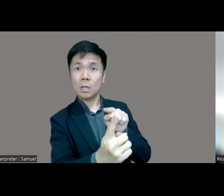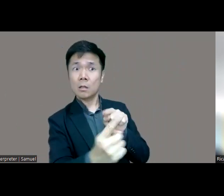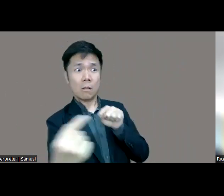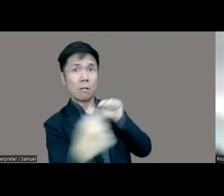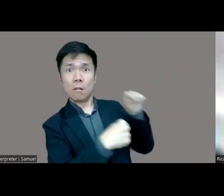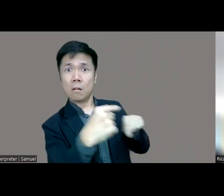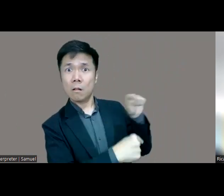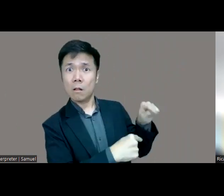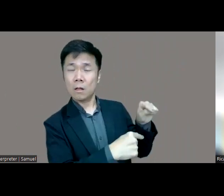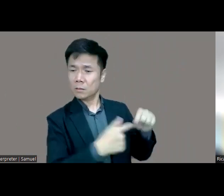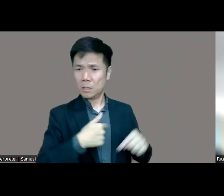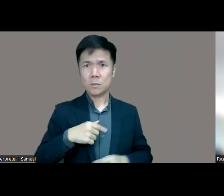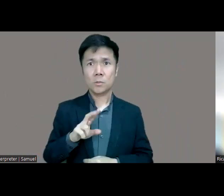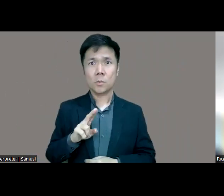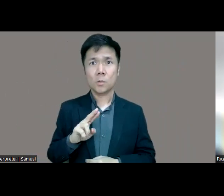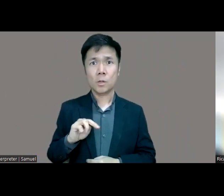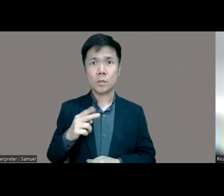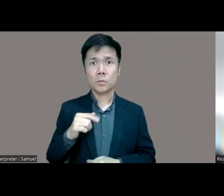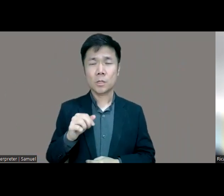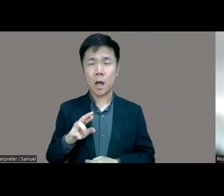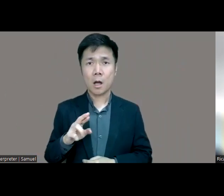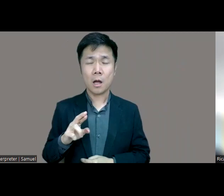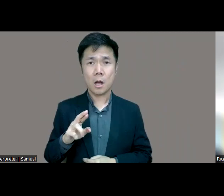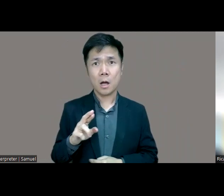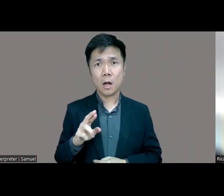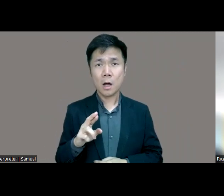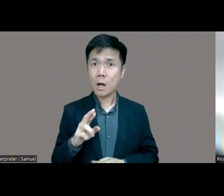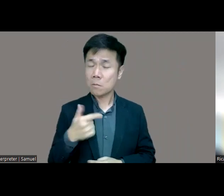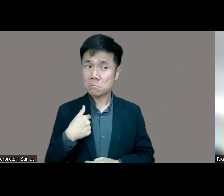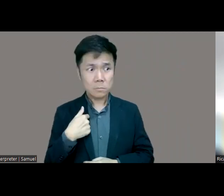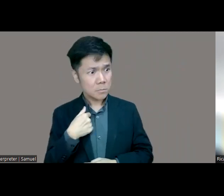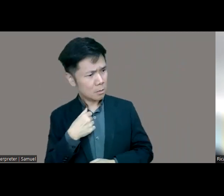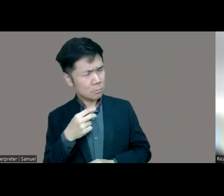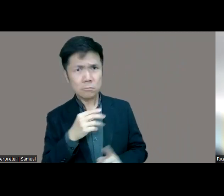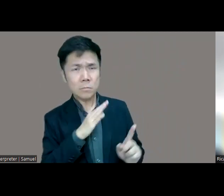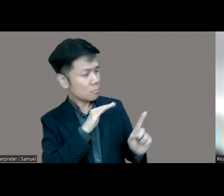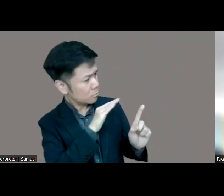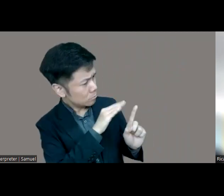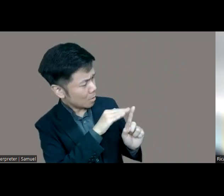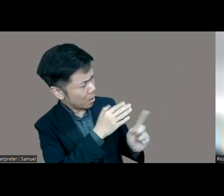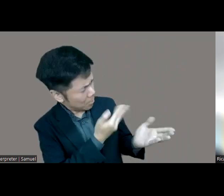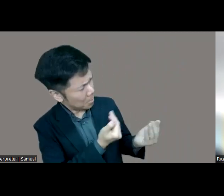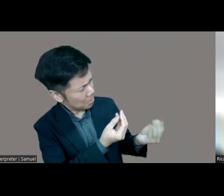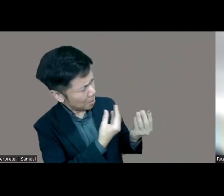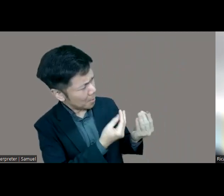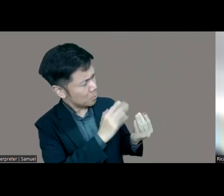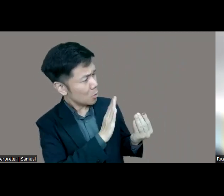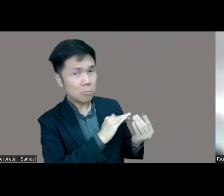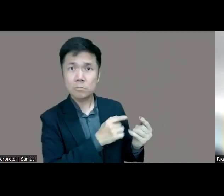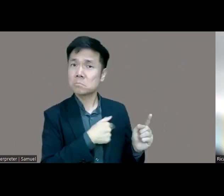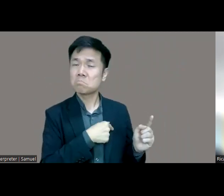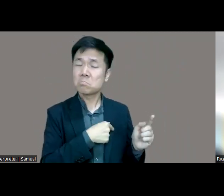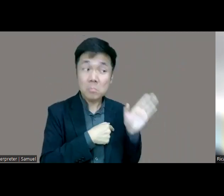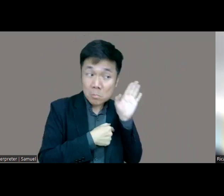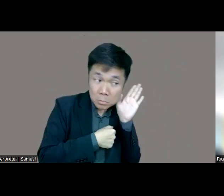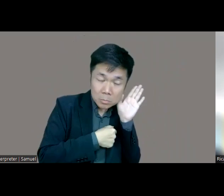sont en cause, mis en cause parce que l'UNHCR ne considère pas le